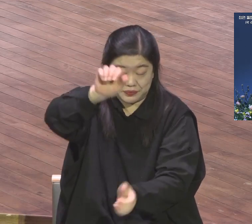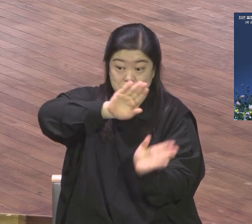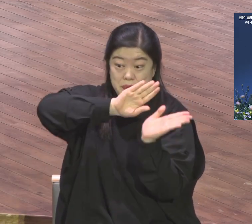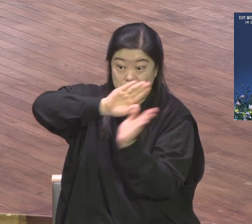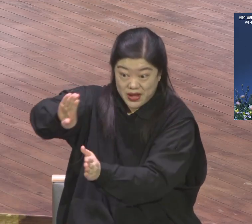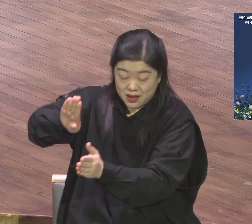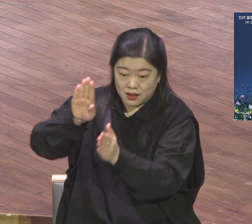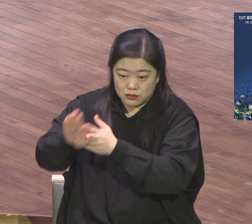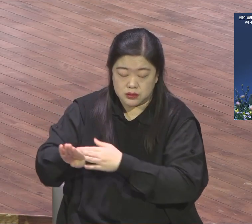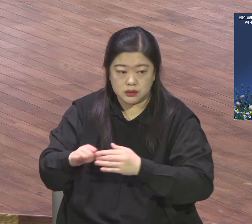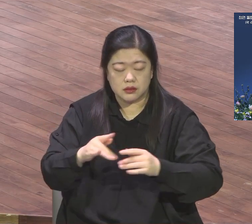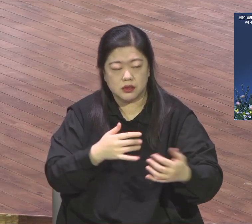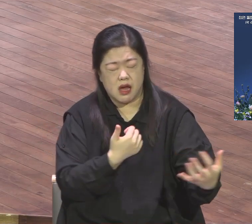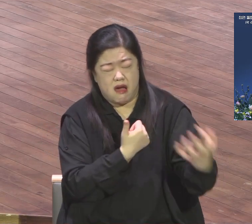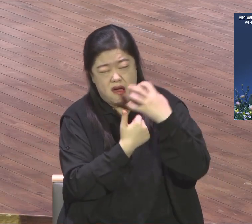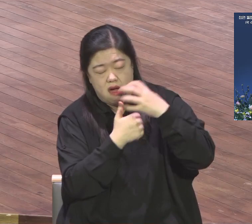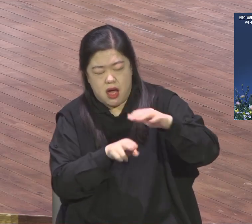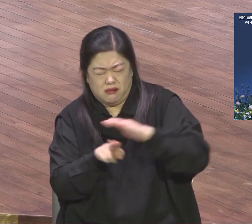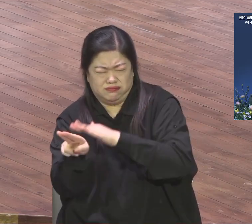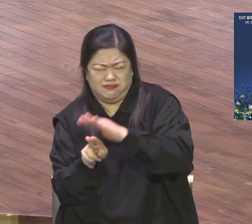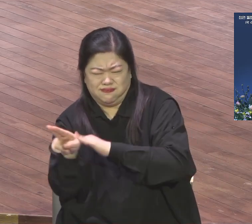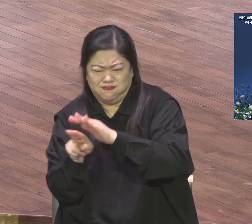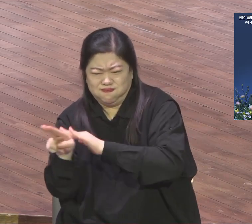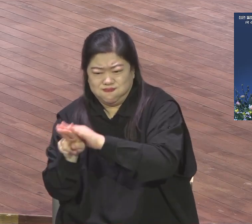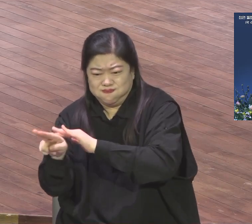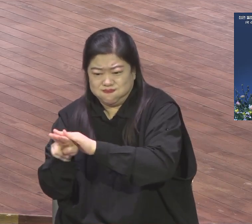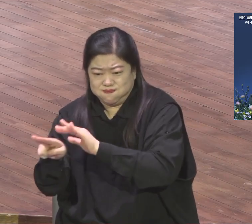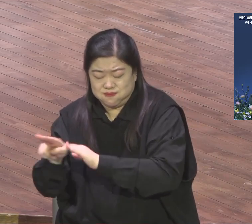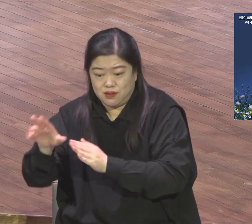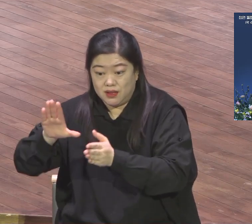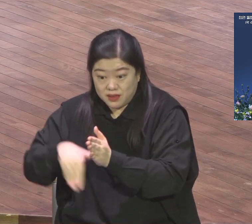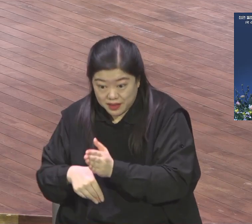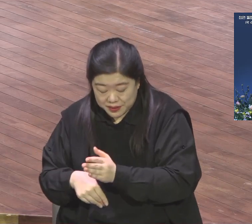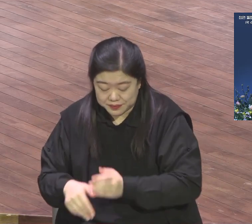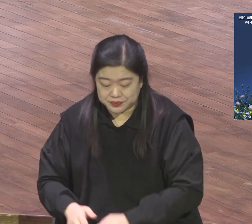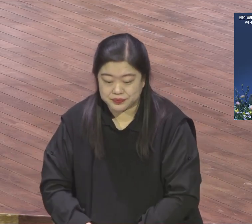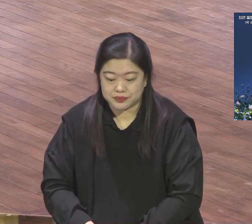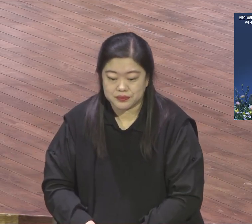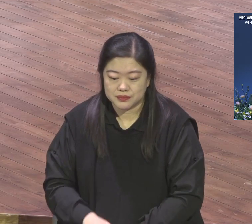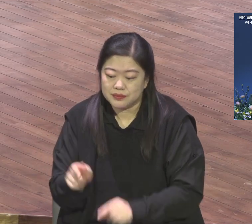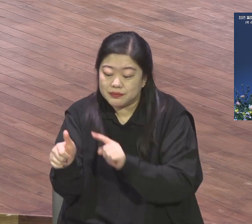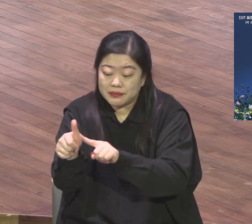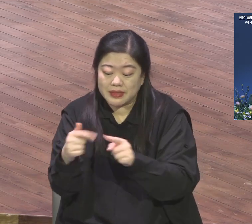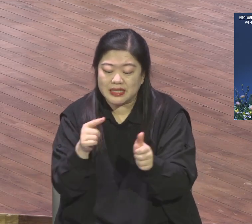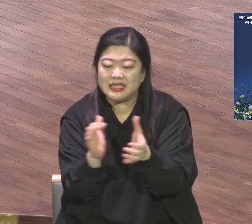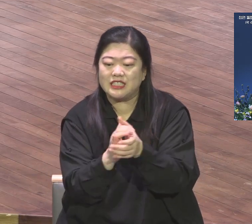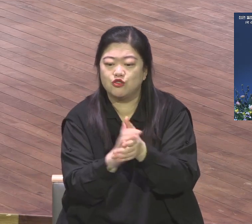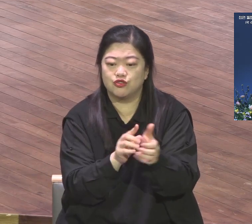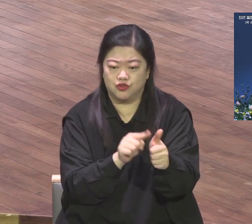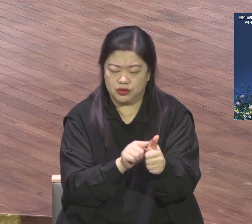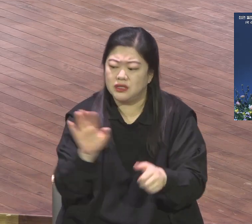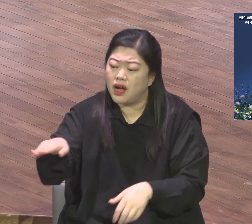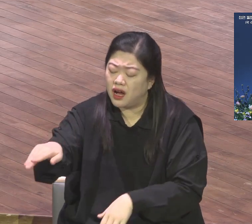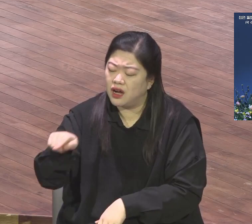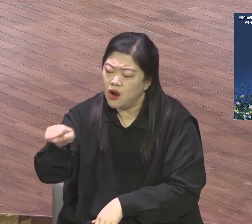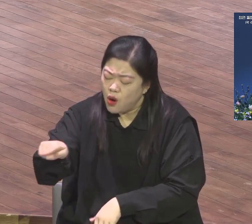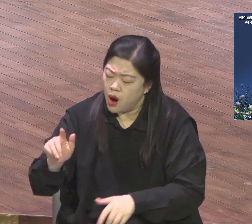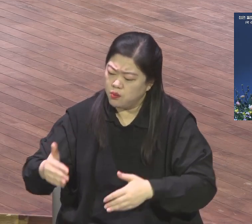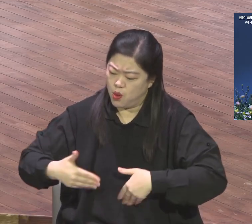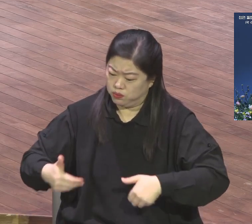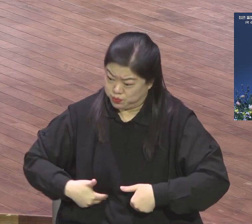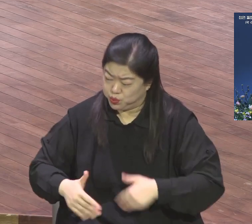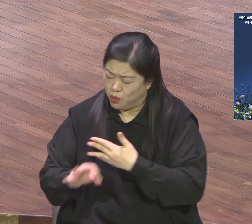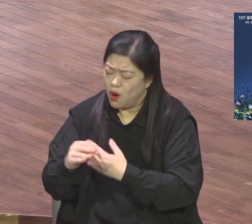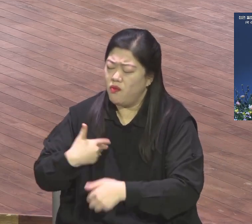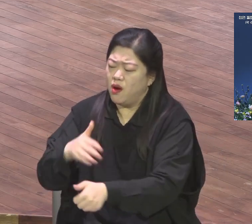친구가 이 마틴 루터에게 어려운 문제가 있으면 내가 도울 수 있으면 도우겠다